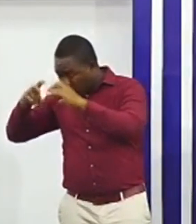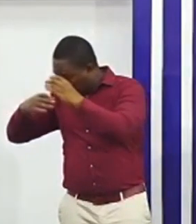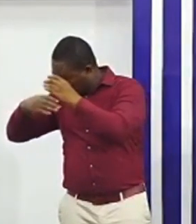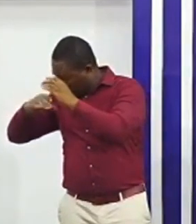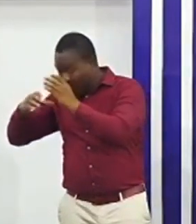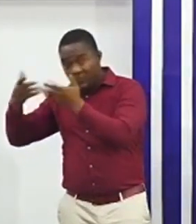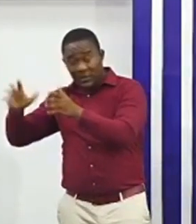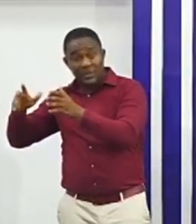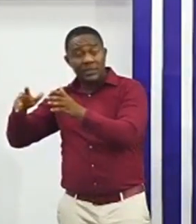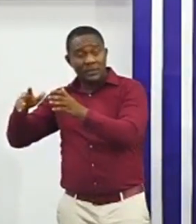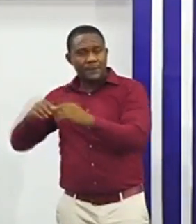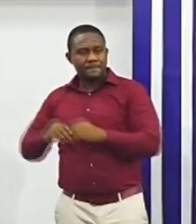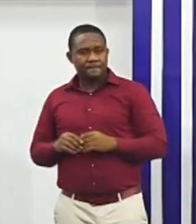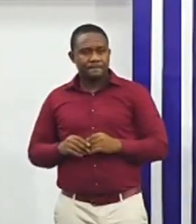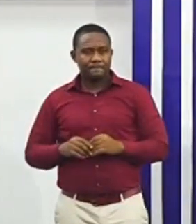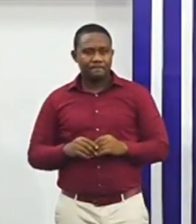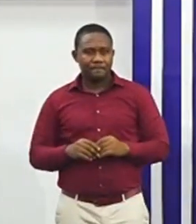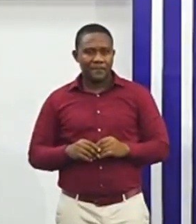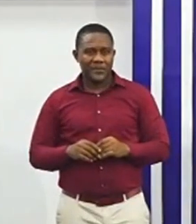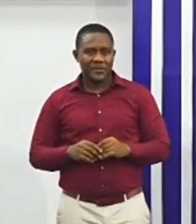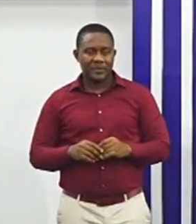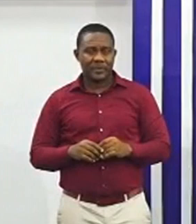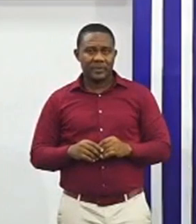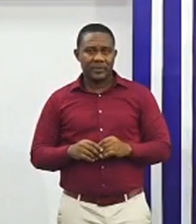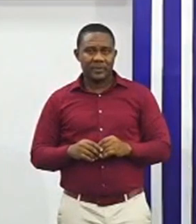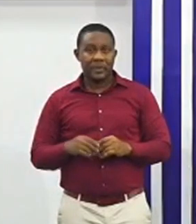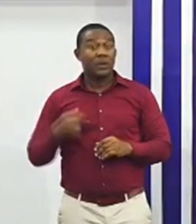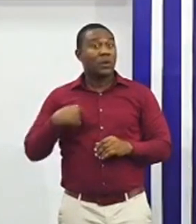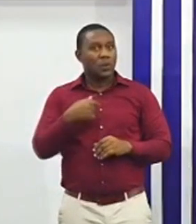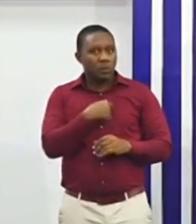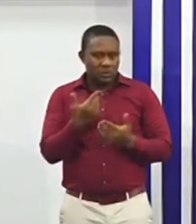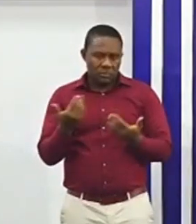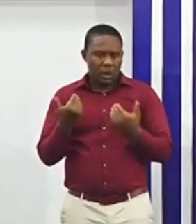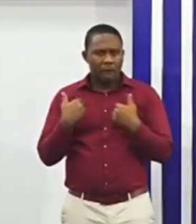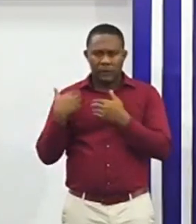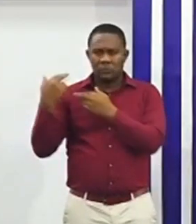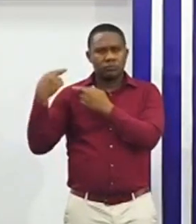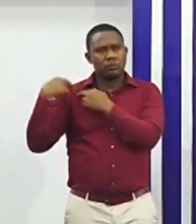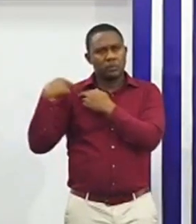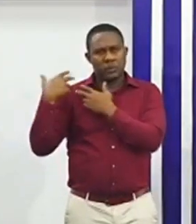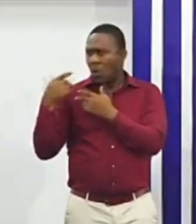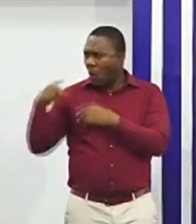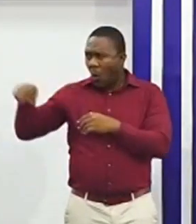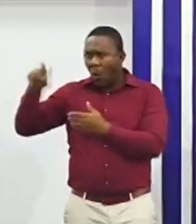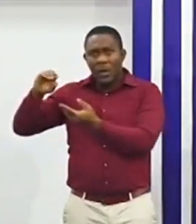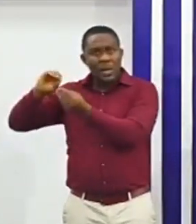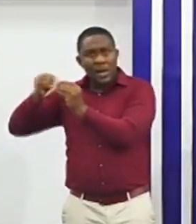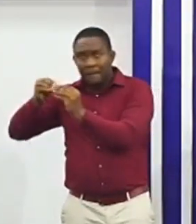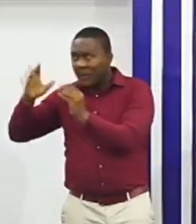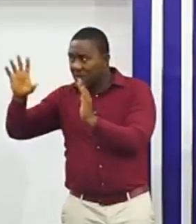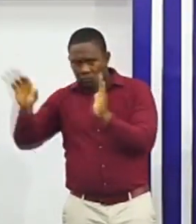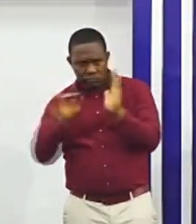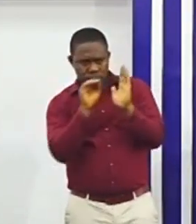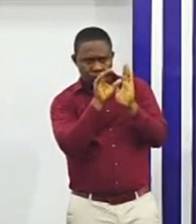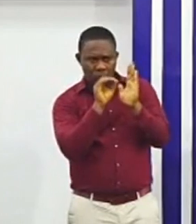yel na iri la a parkoɛ. Ka tela de a bebiri na tena de a boma fiil, a la nyɛ boma na naŋ taa a